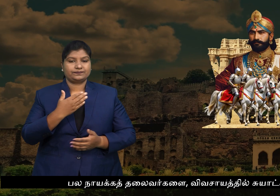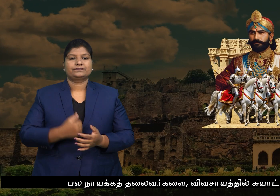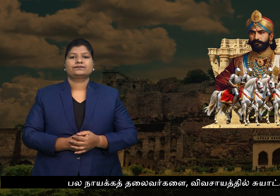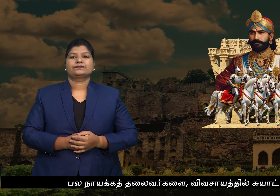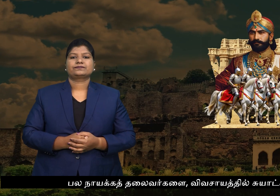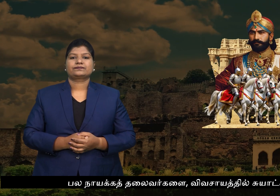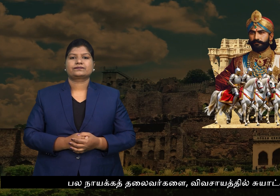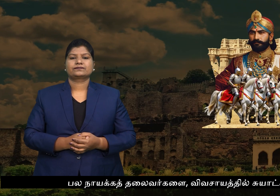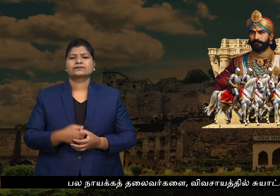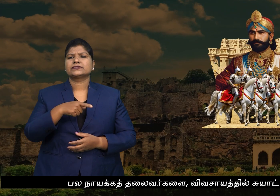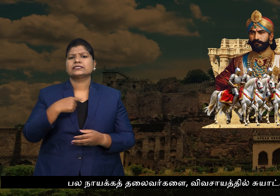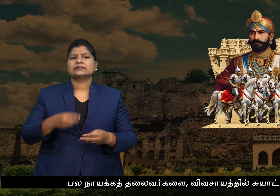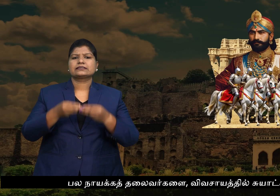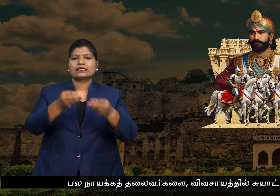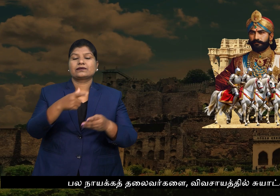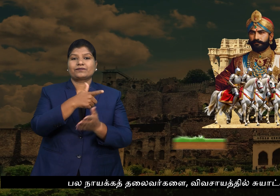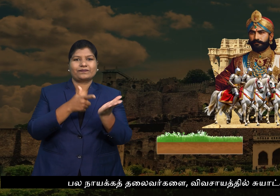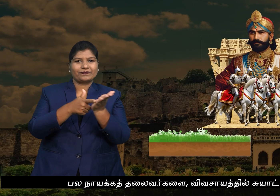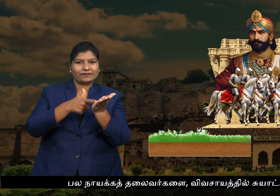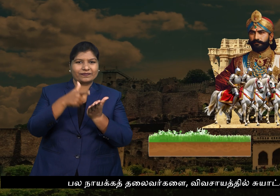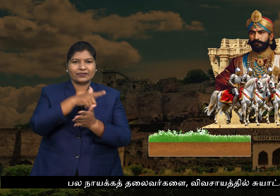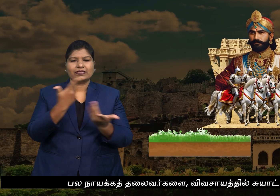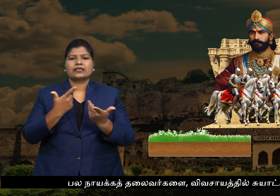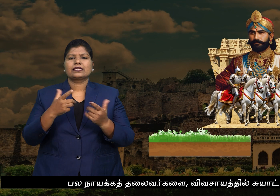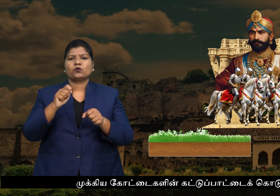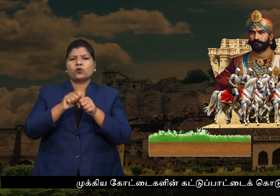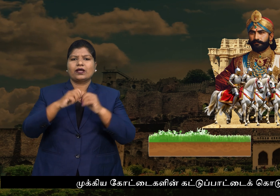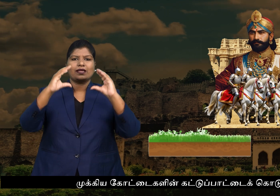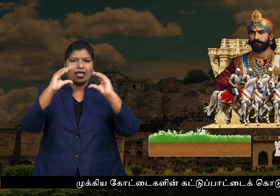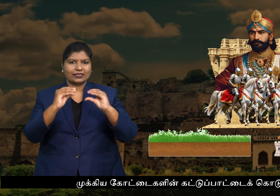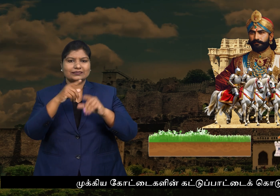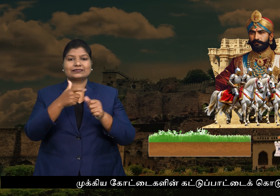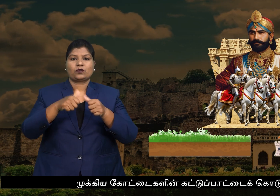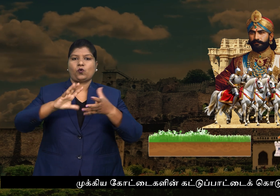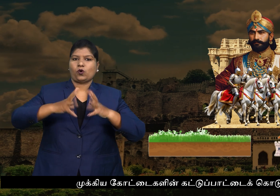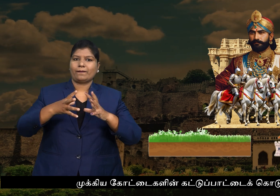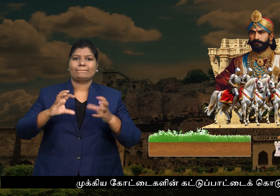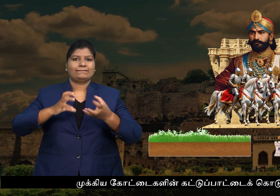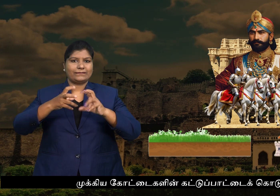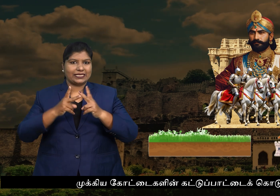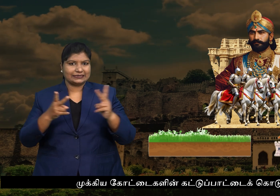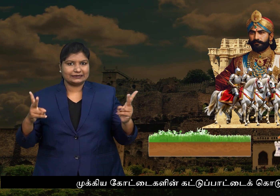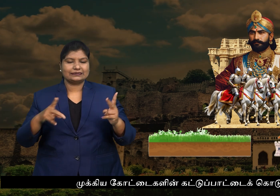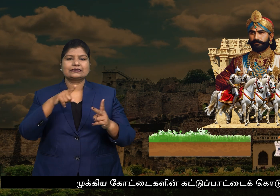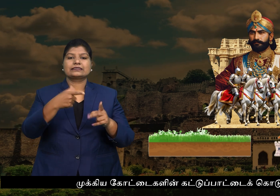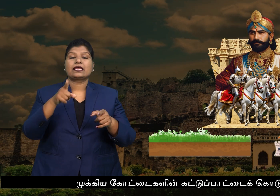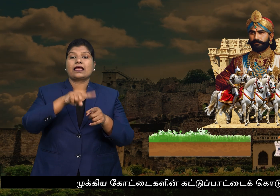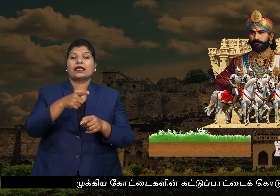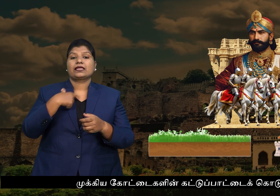பல நாயக்க தலைவர்களுக்கு விவசாயத்தில் சுயாட்சி மற்றும் முக்கிய கோட்டைகளின் கட்டுப்பாட்டை